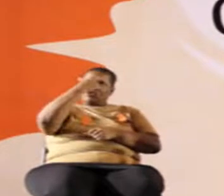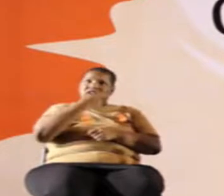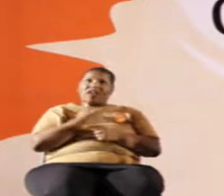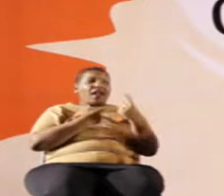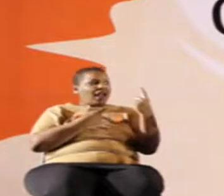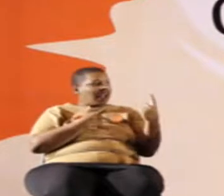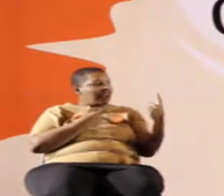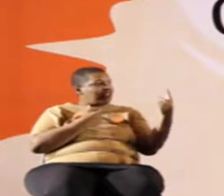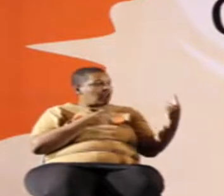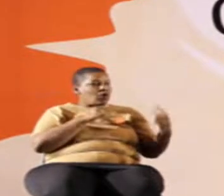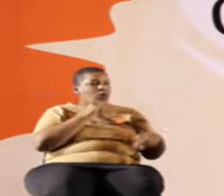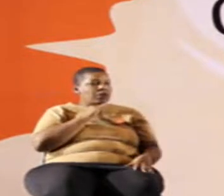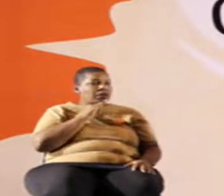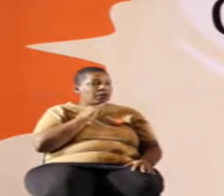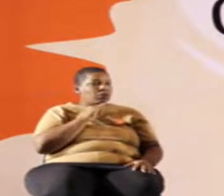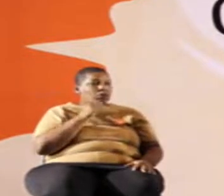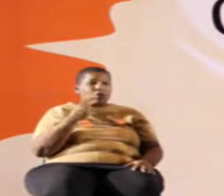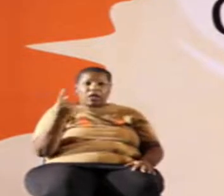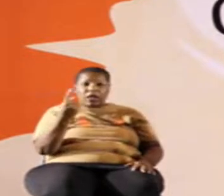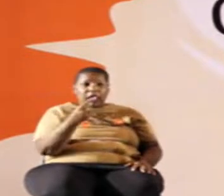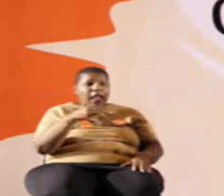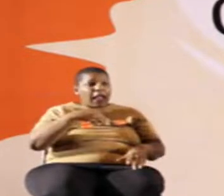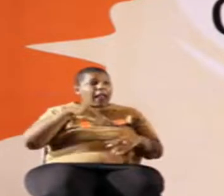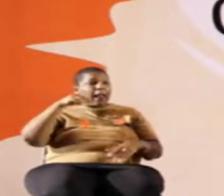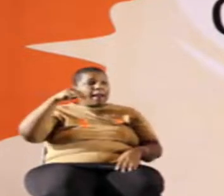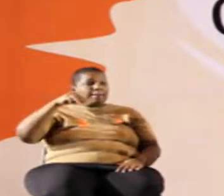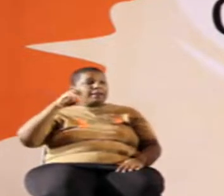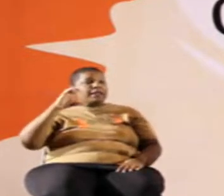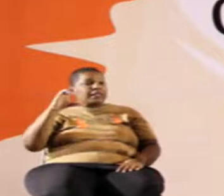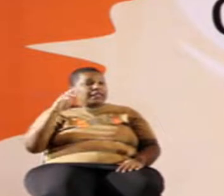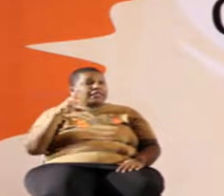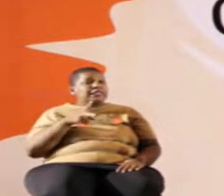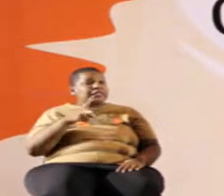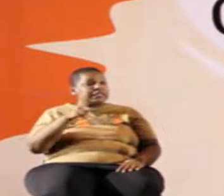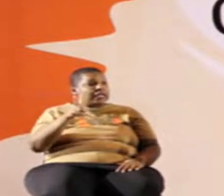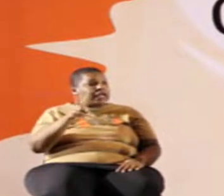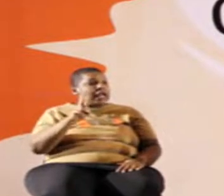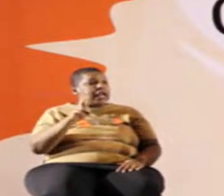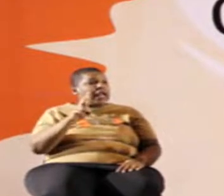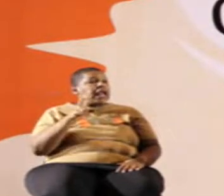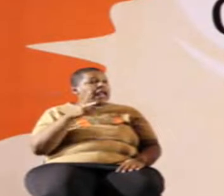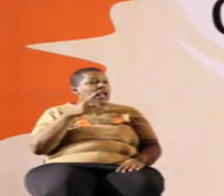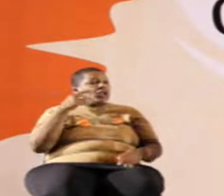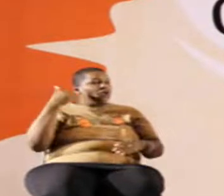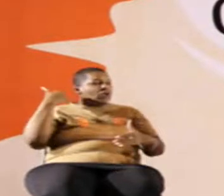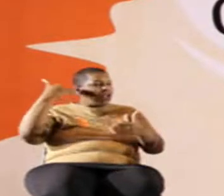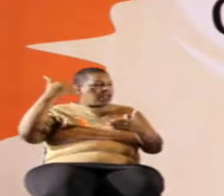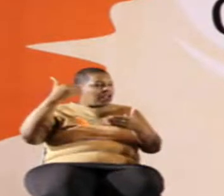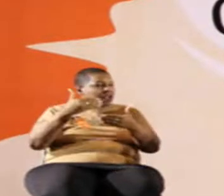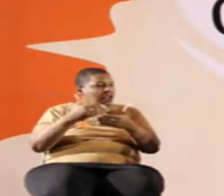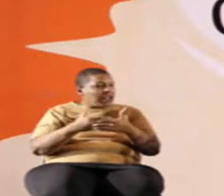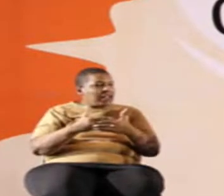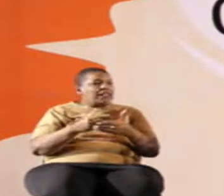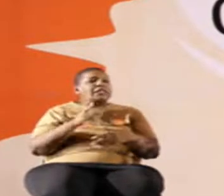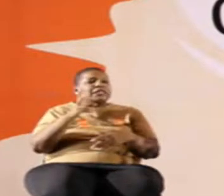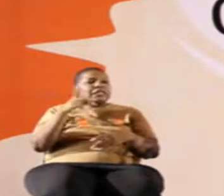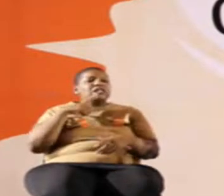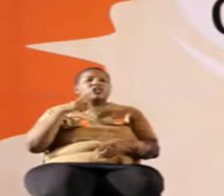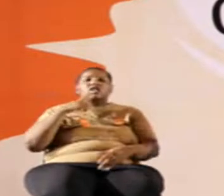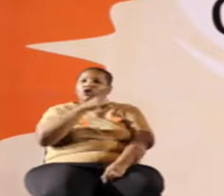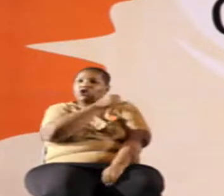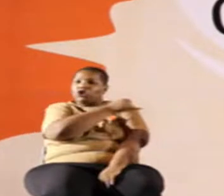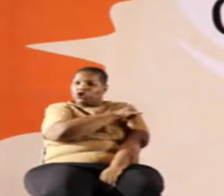nós. Aqui, por exemplo, nossa mestra de sempre, Neide Rafael, quer dizer, é uma trajetória que sai também do Rio de